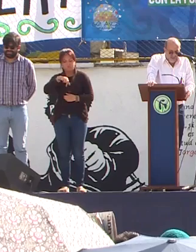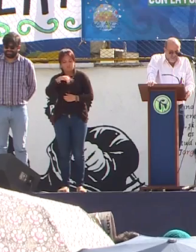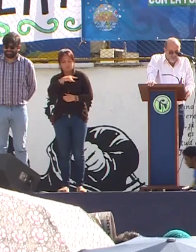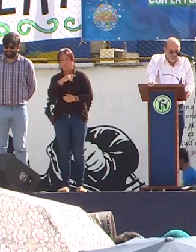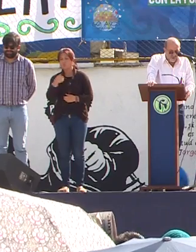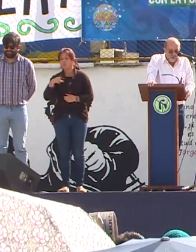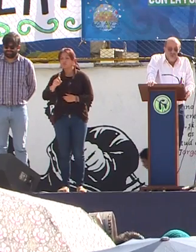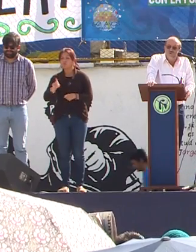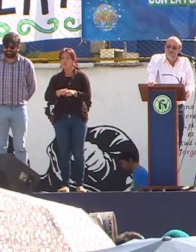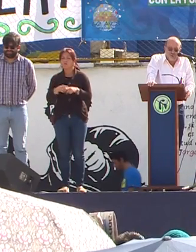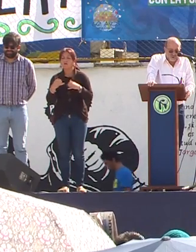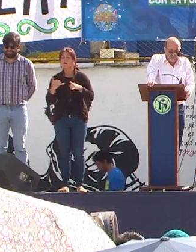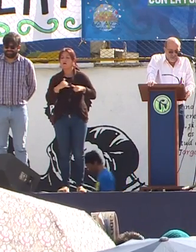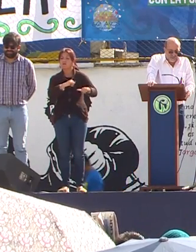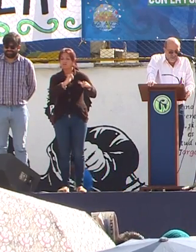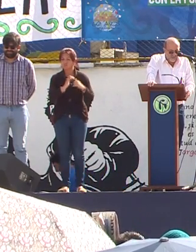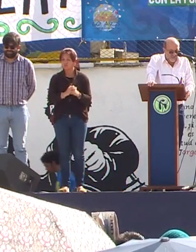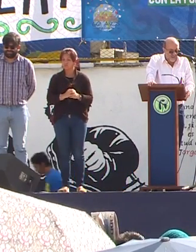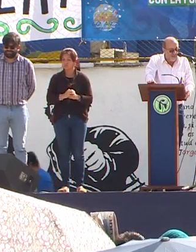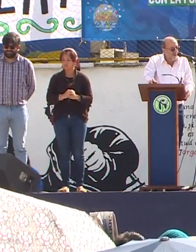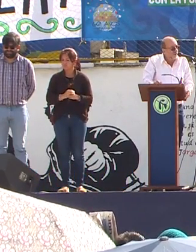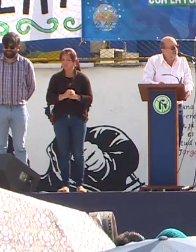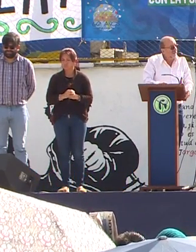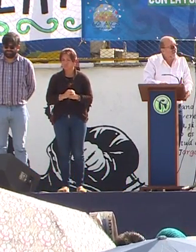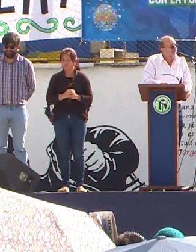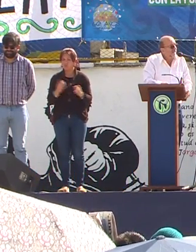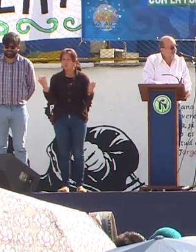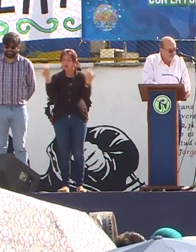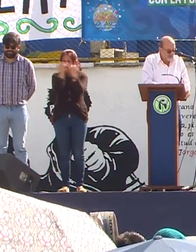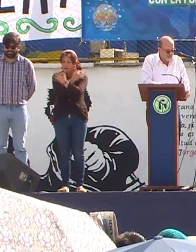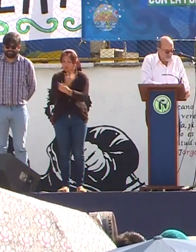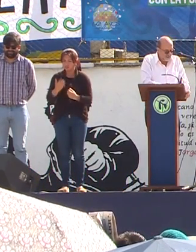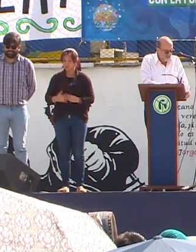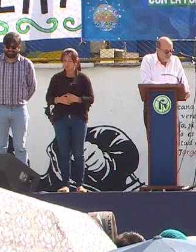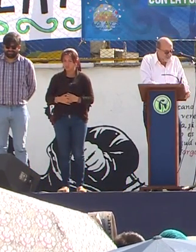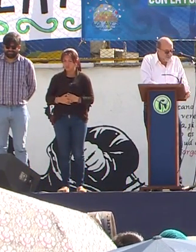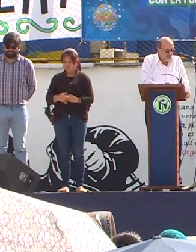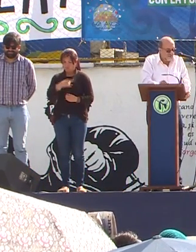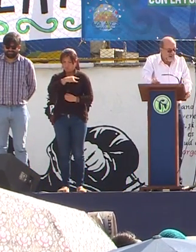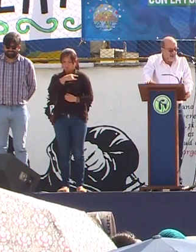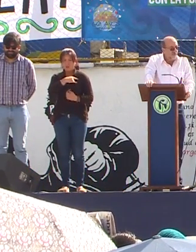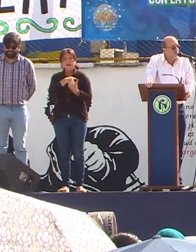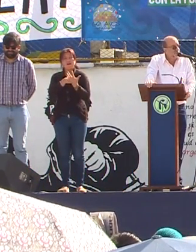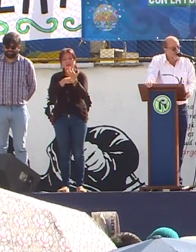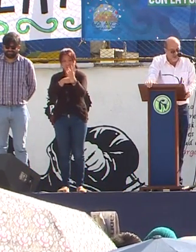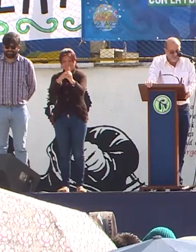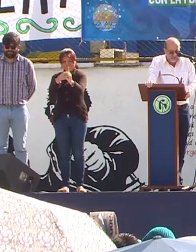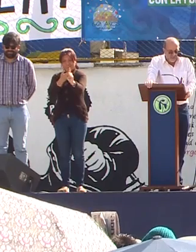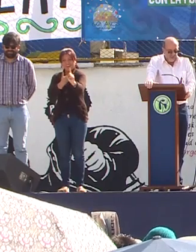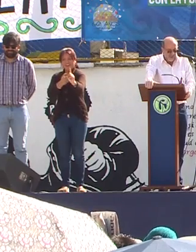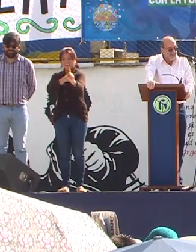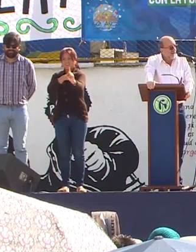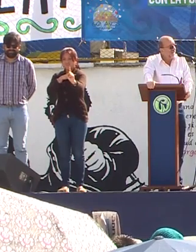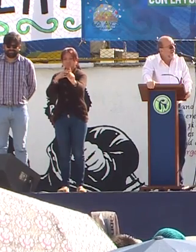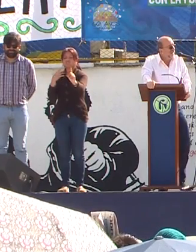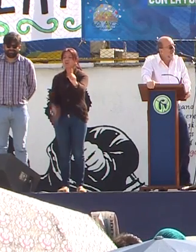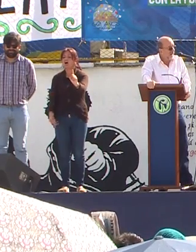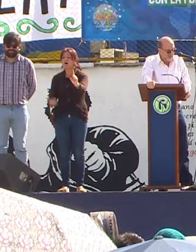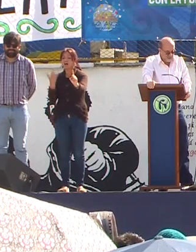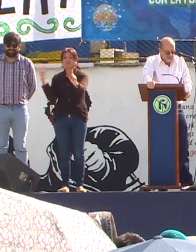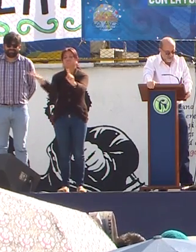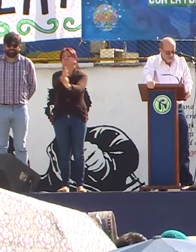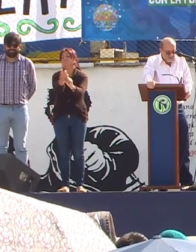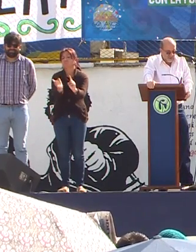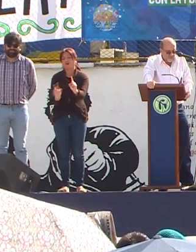que queremos no se alcanza de la noche a la mañana. Trabajamos por ella cada